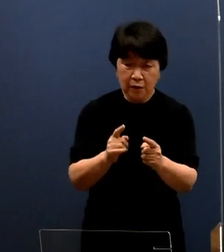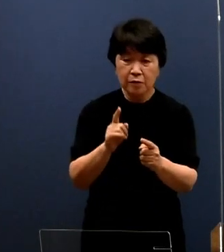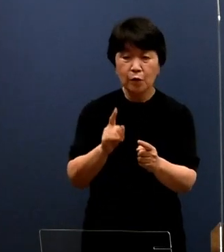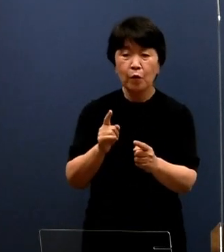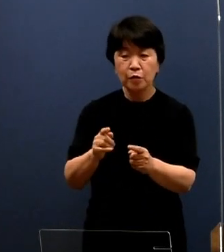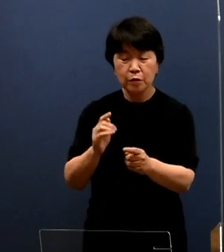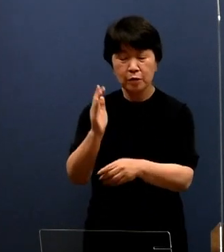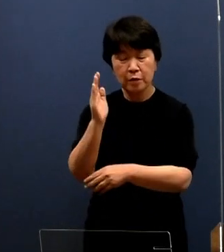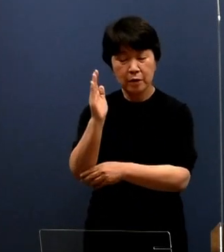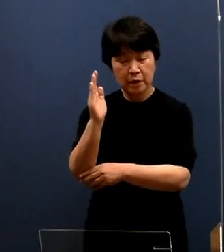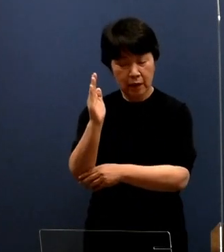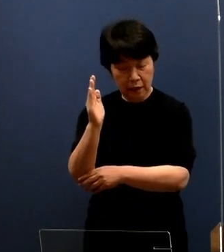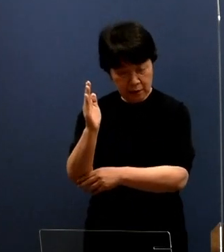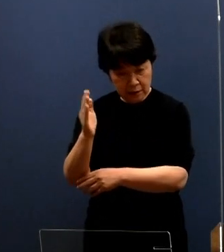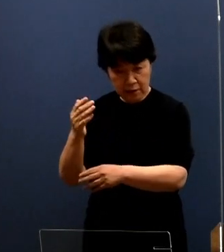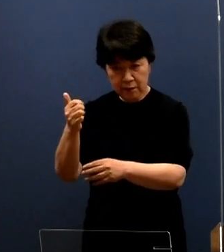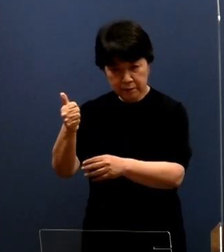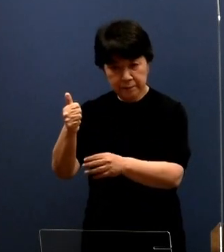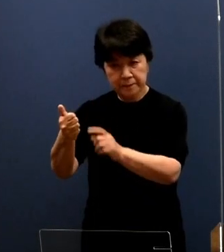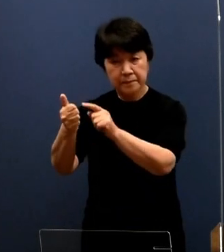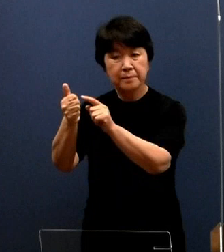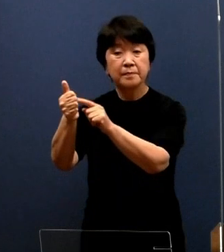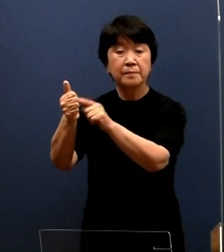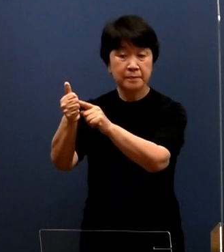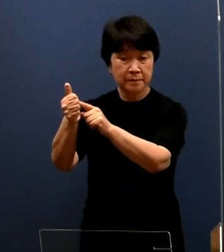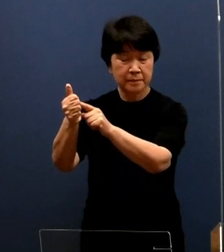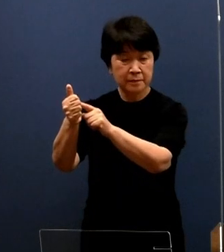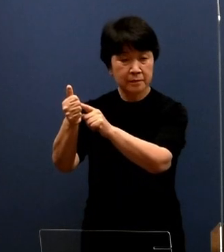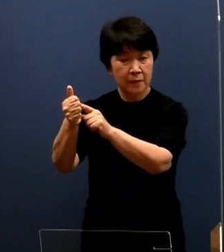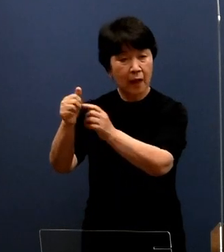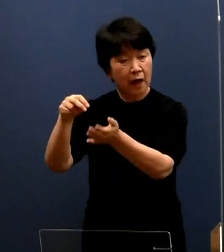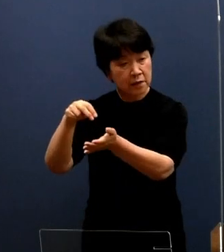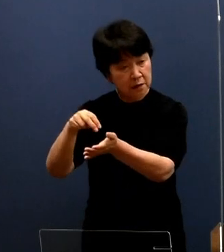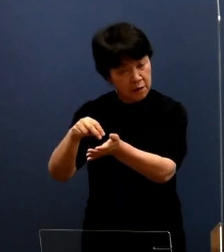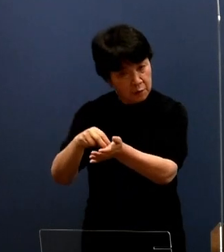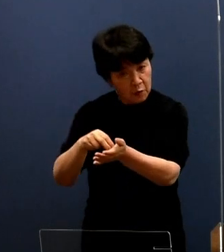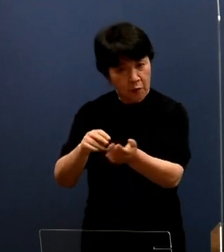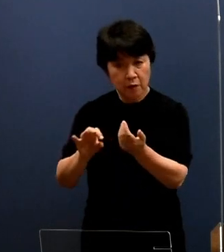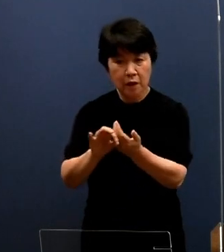でも、それは国民が100人が100